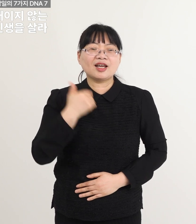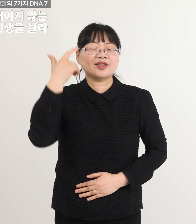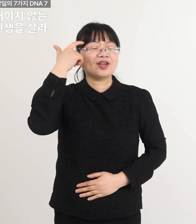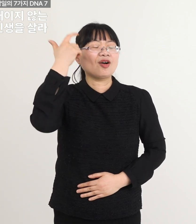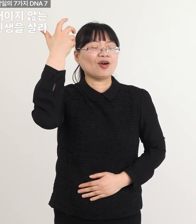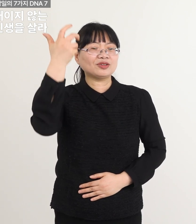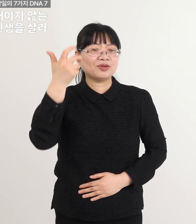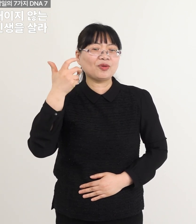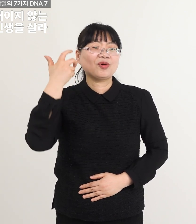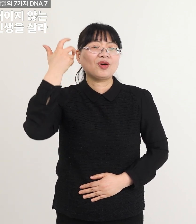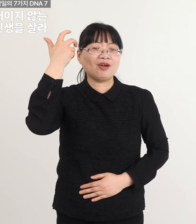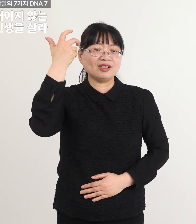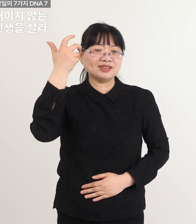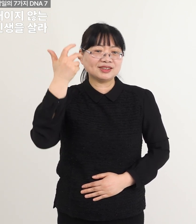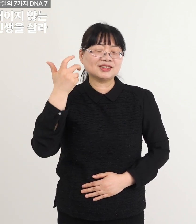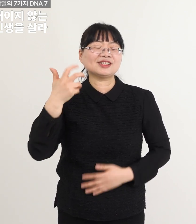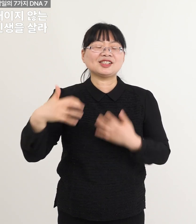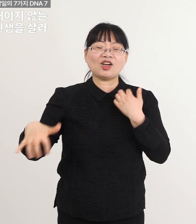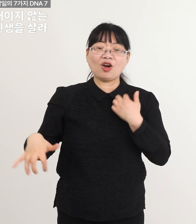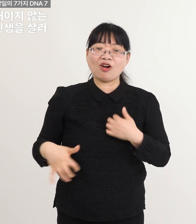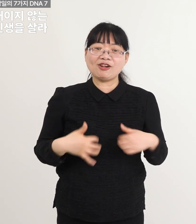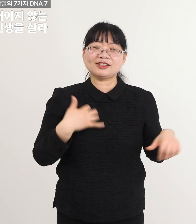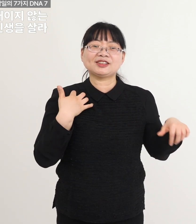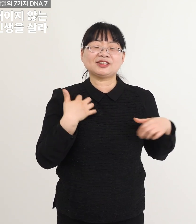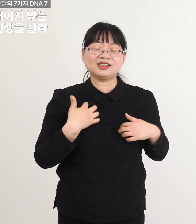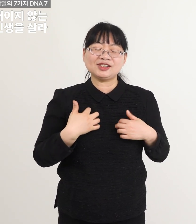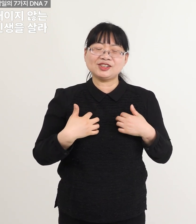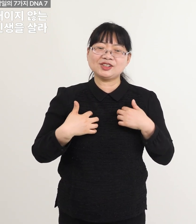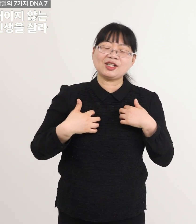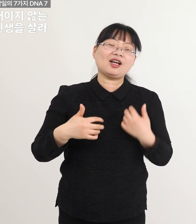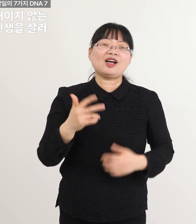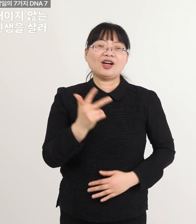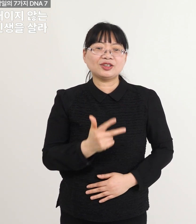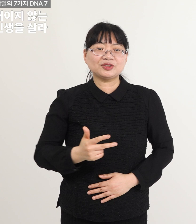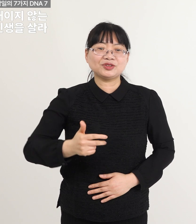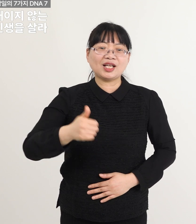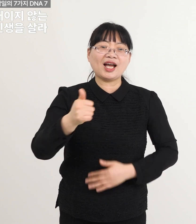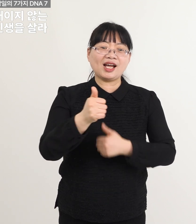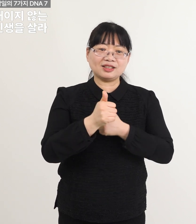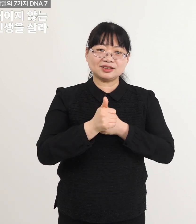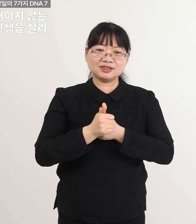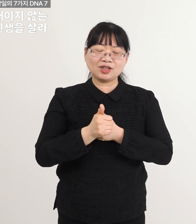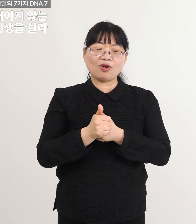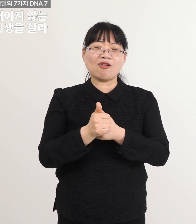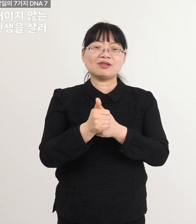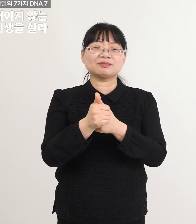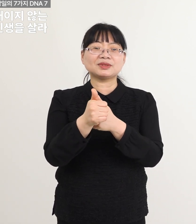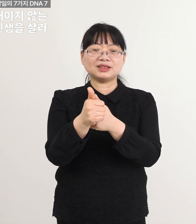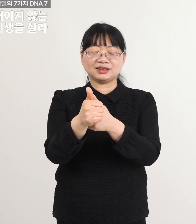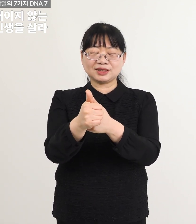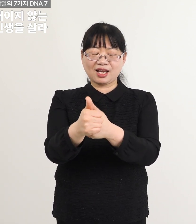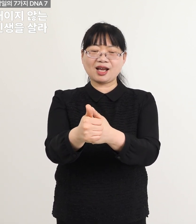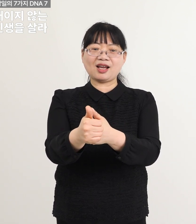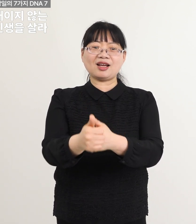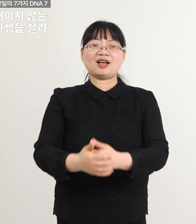내 영혼 즐거이 주 따르렵니다.